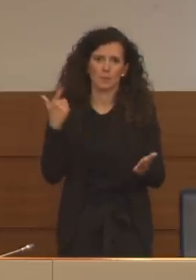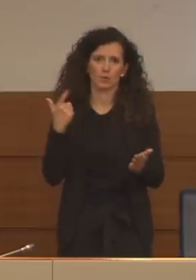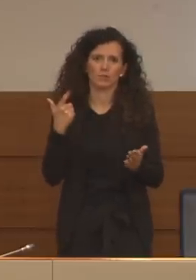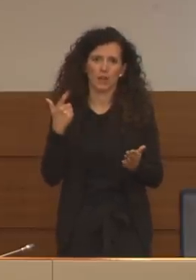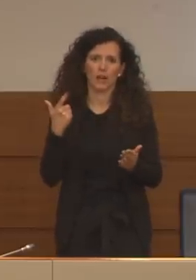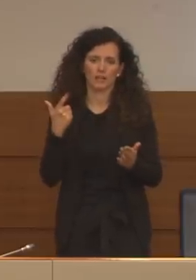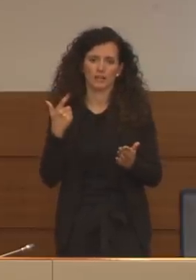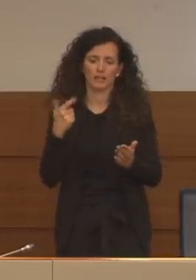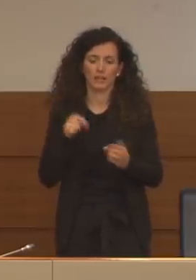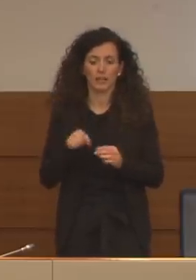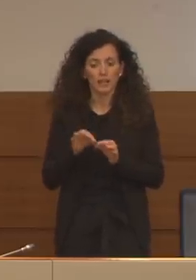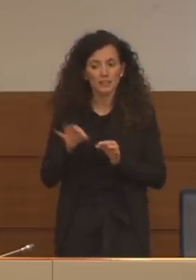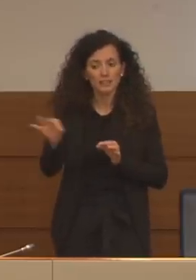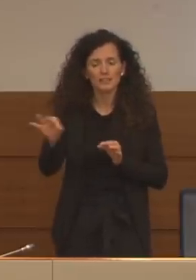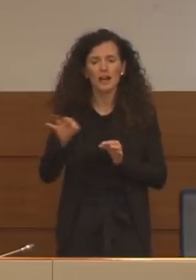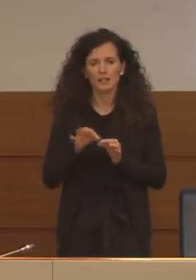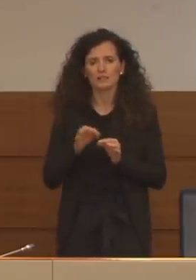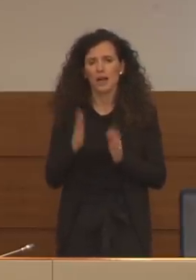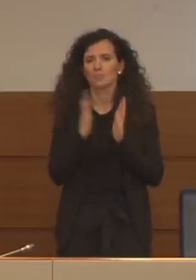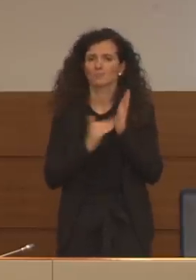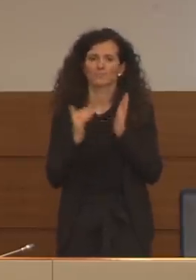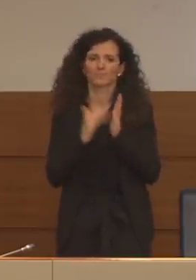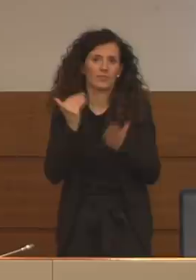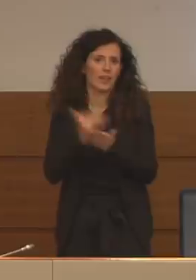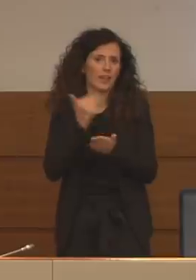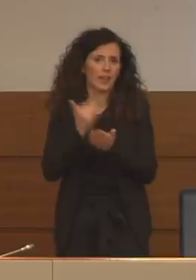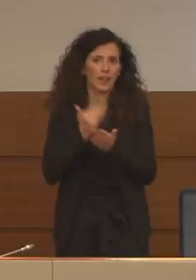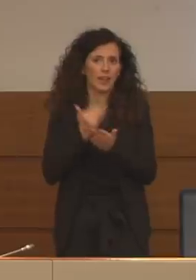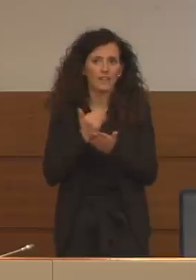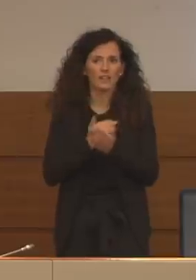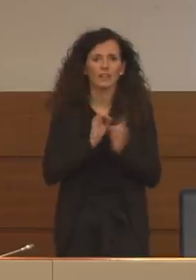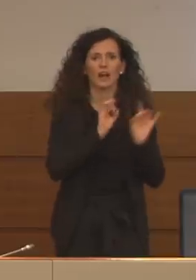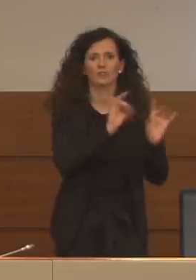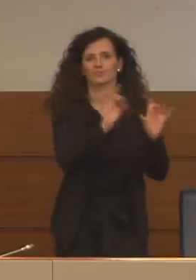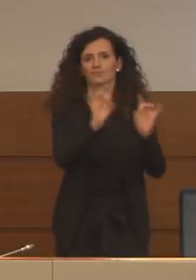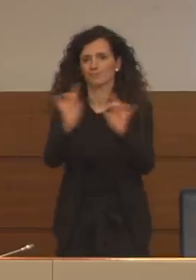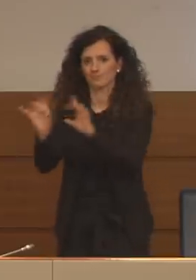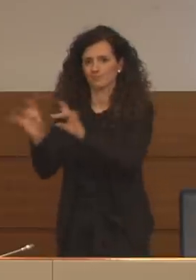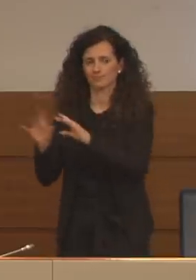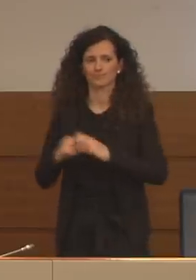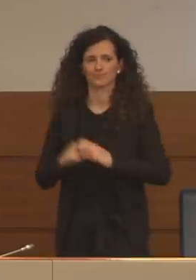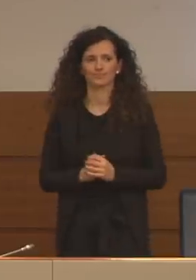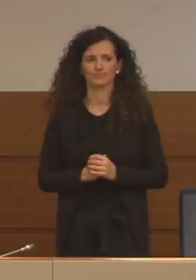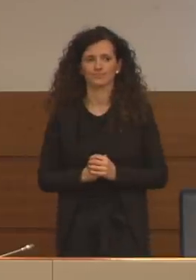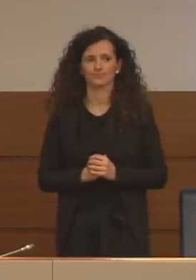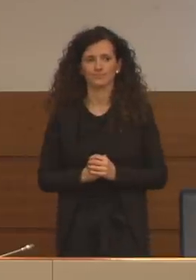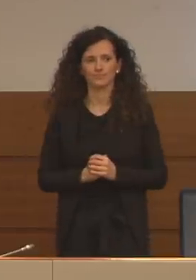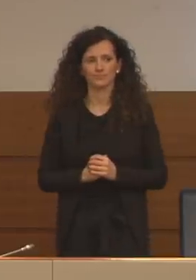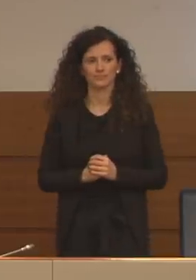previste a scopo assolutamente precauzionale per evitare la diffusione del virus